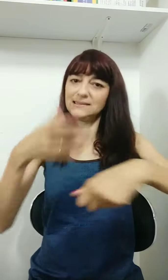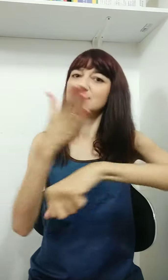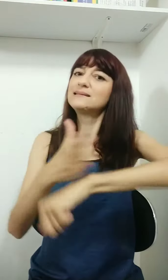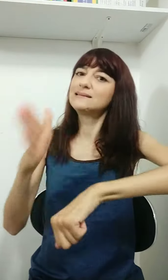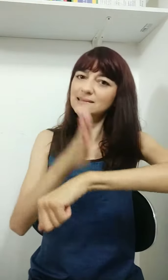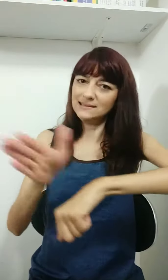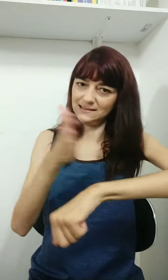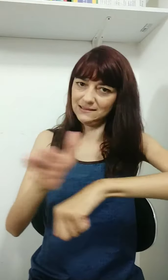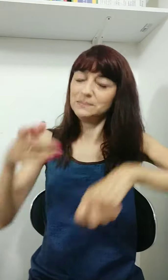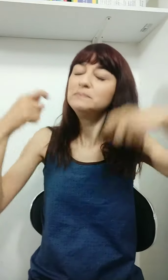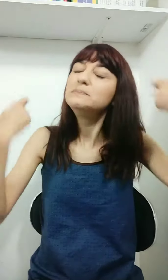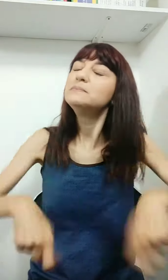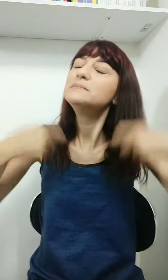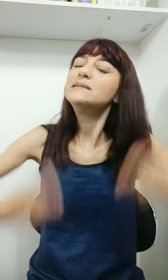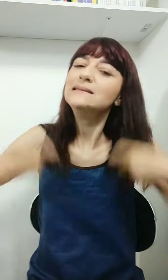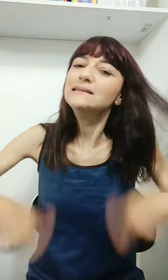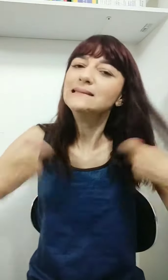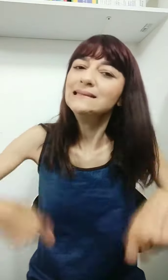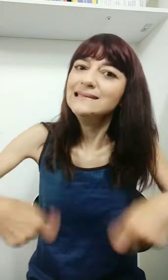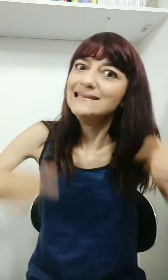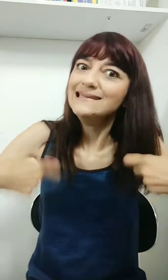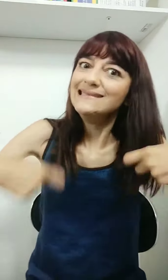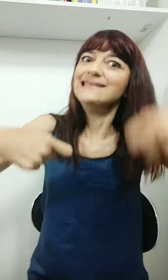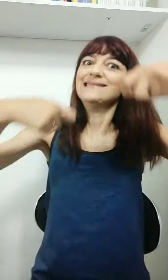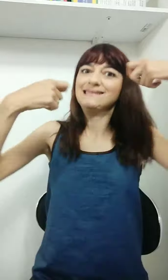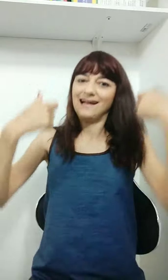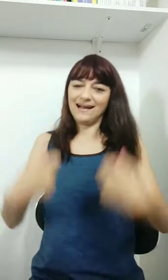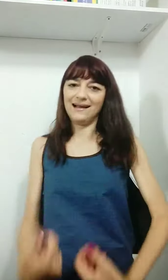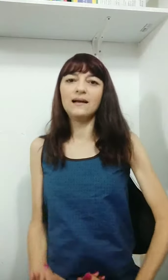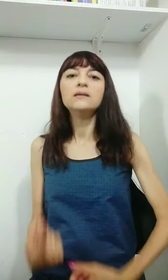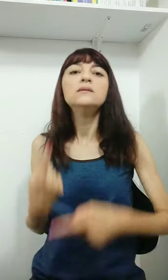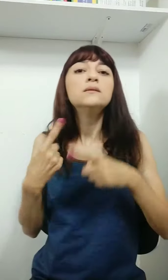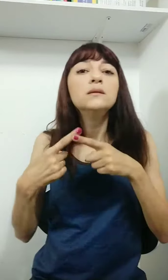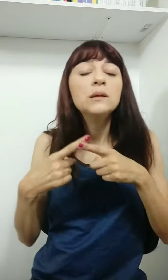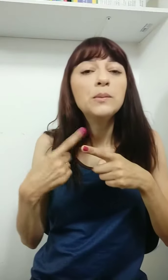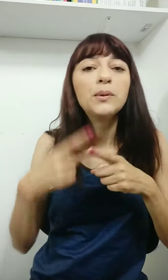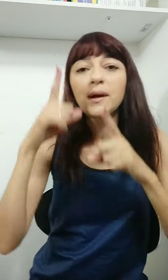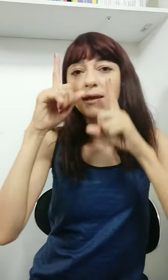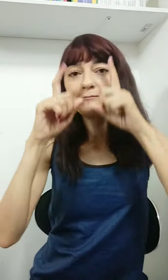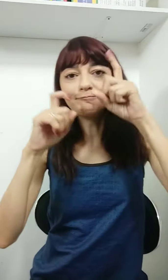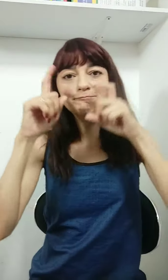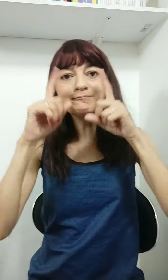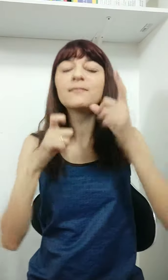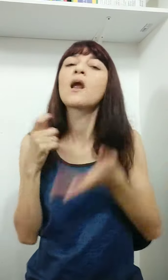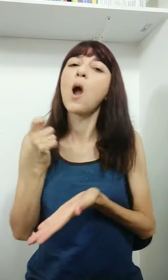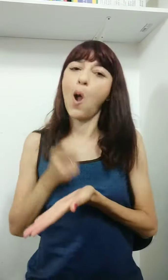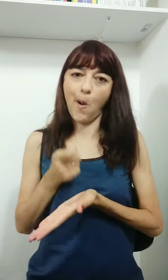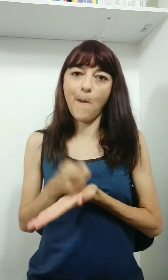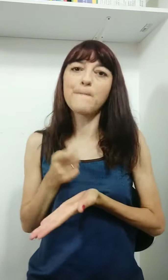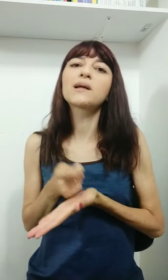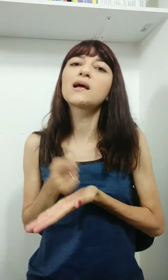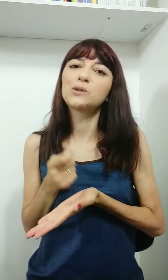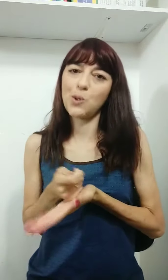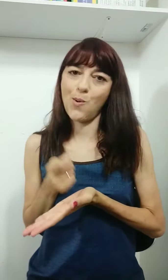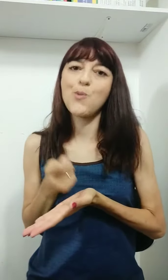olha só, é necessário treinar, tá bom? Praticar bastante, tá, gente? Porque essa expressão facial é